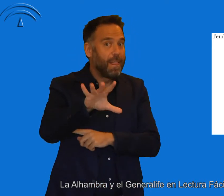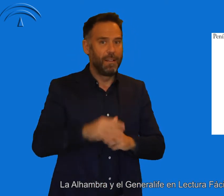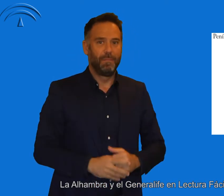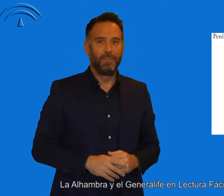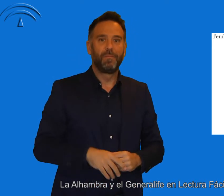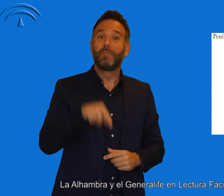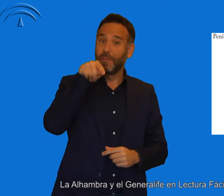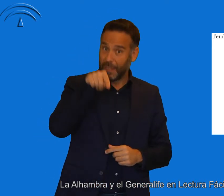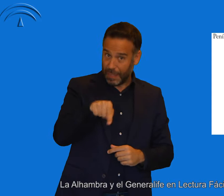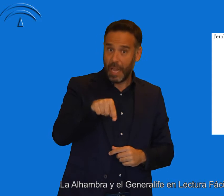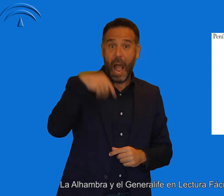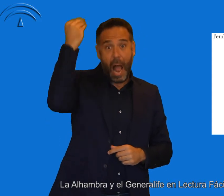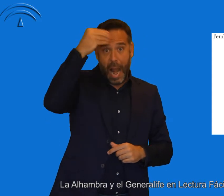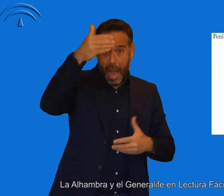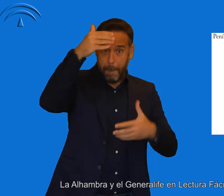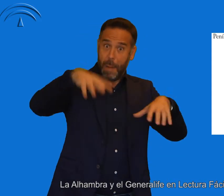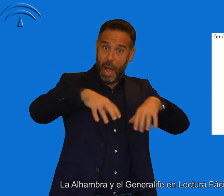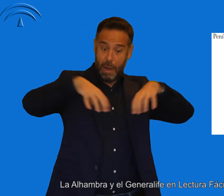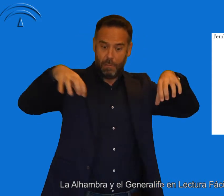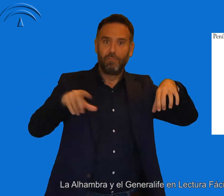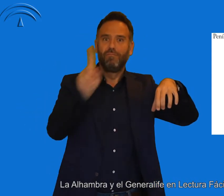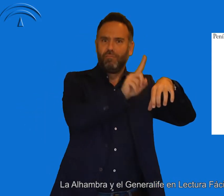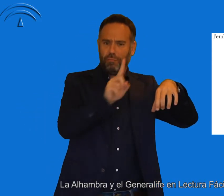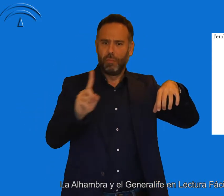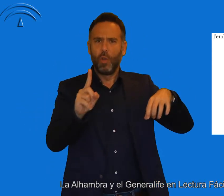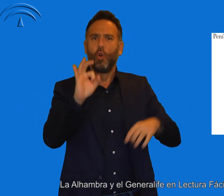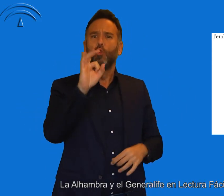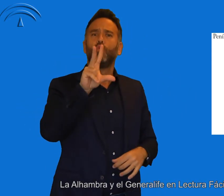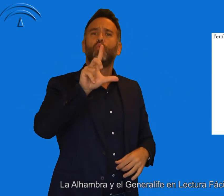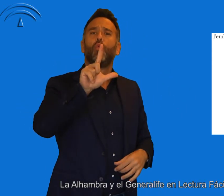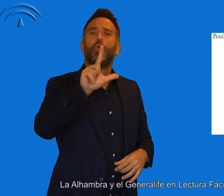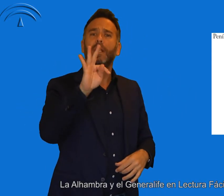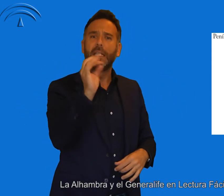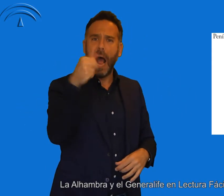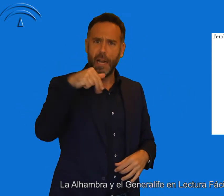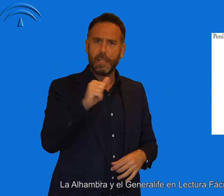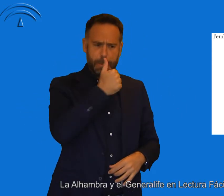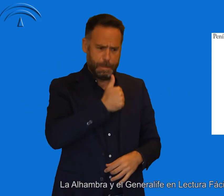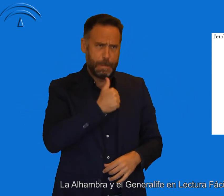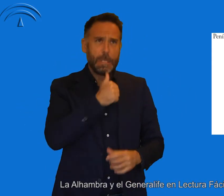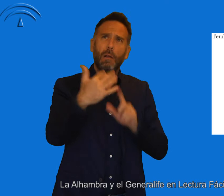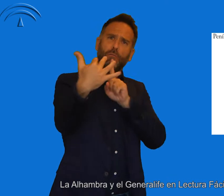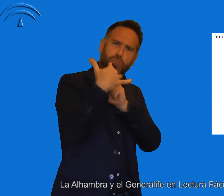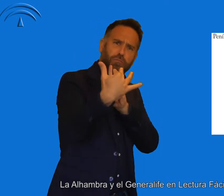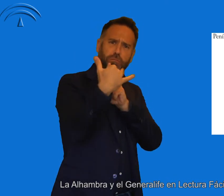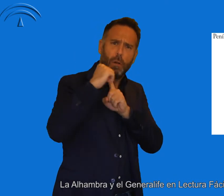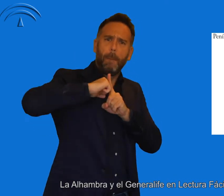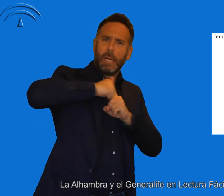XV. Desde la Alhambra, los sultanes nazaríes soportaron la presión de los reyes cristianos de Castilla y